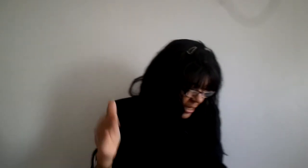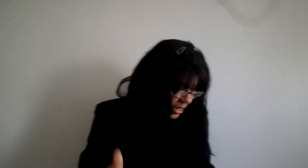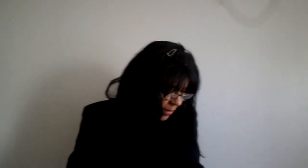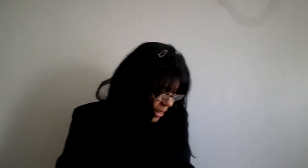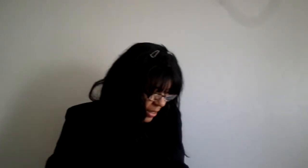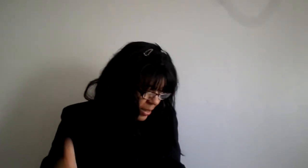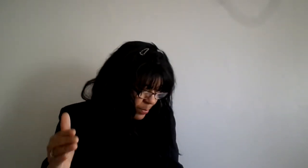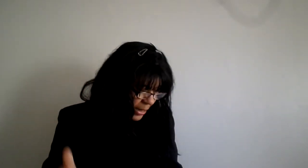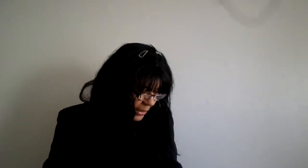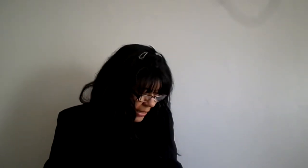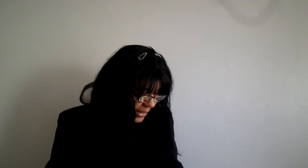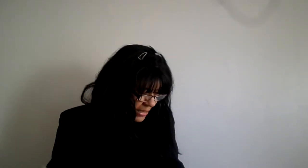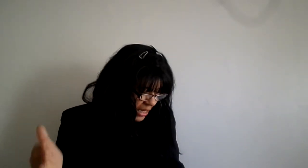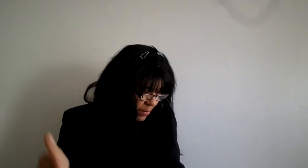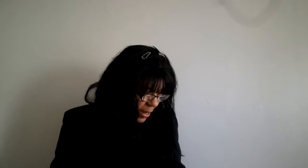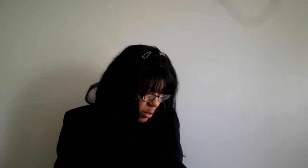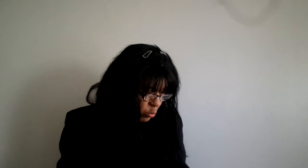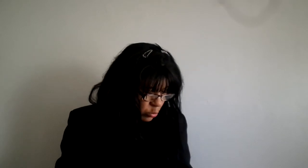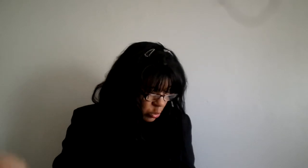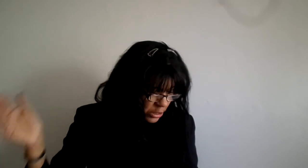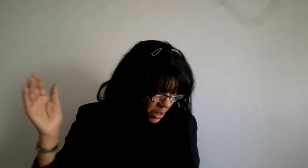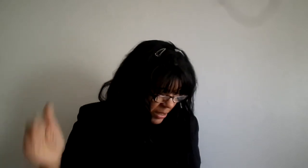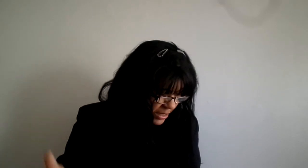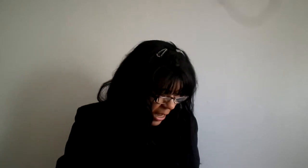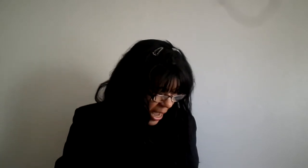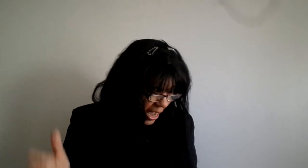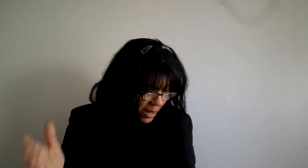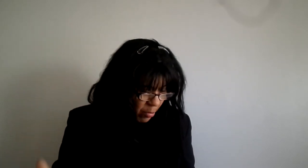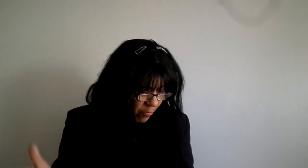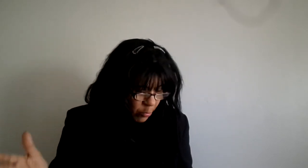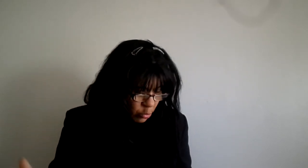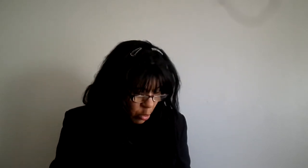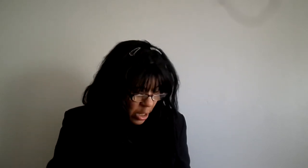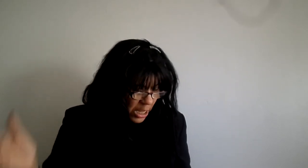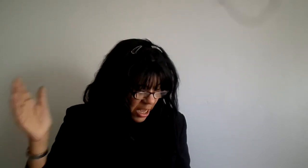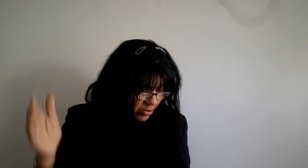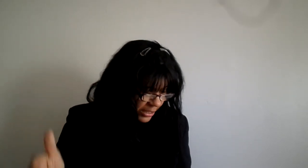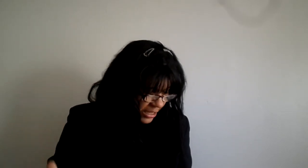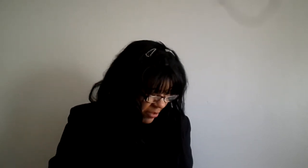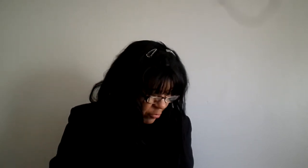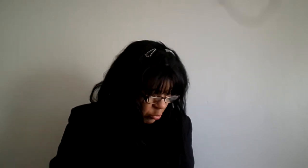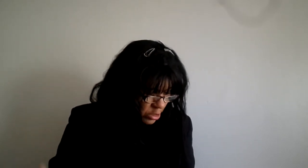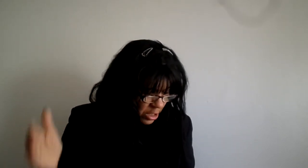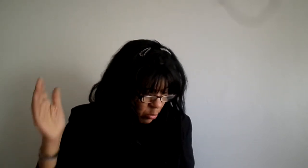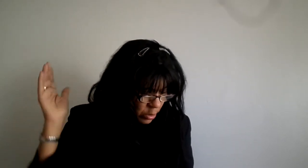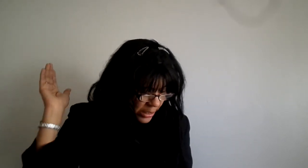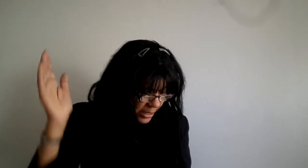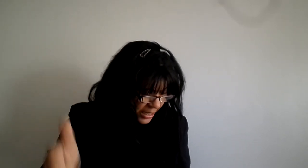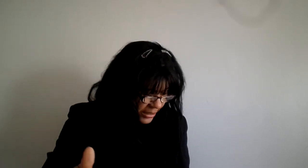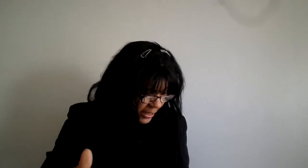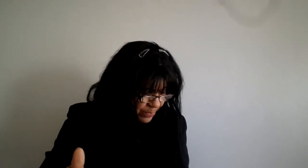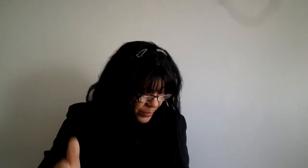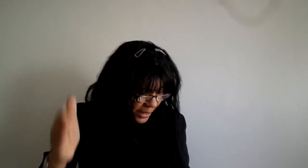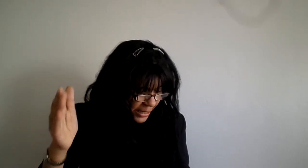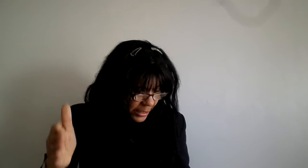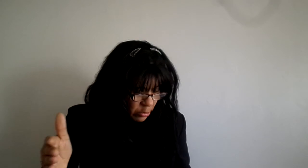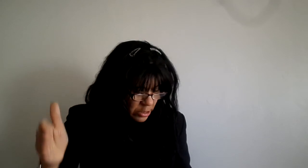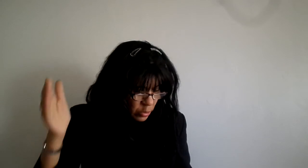hierba, verde, hierba, con semillas, árboles, frutos, que dé frutos según género de sus